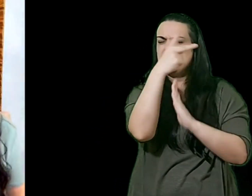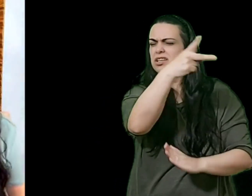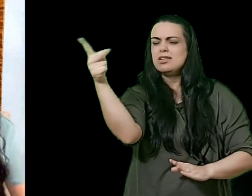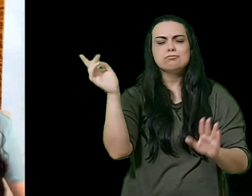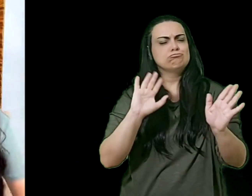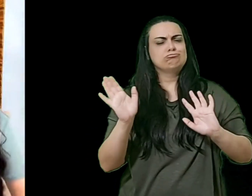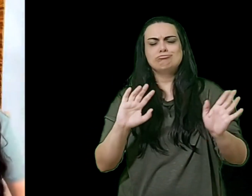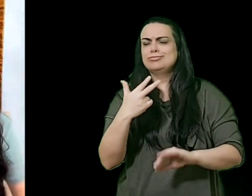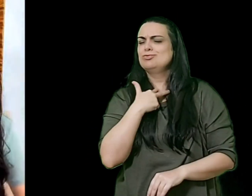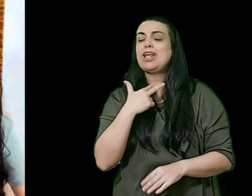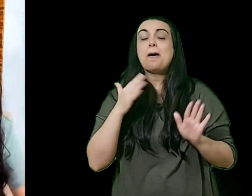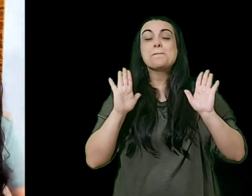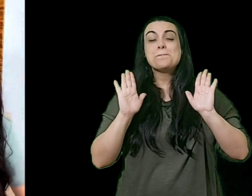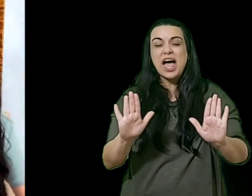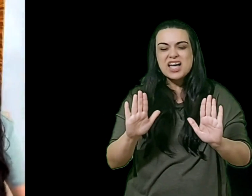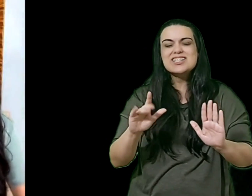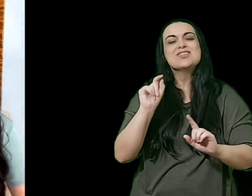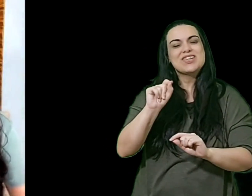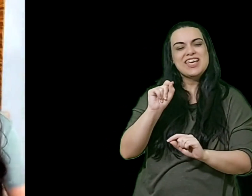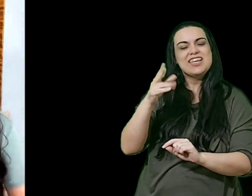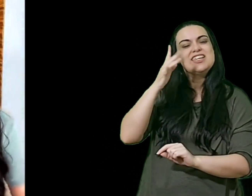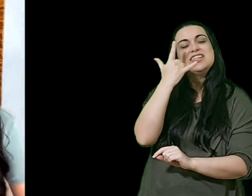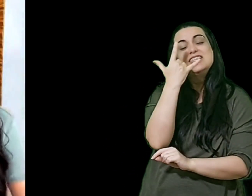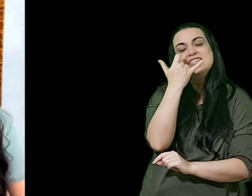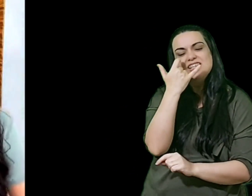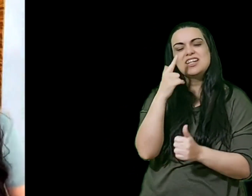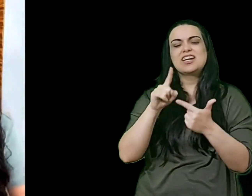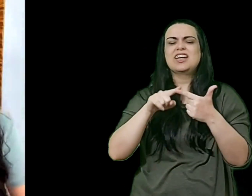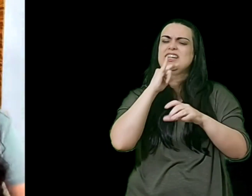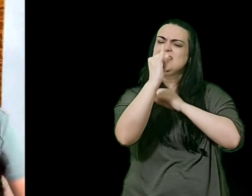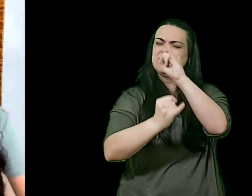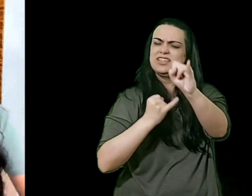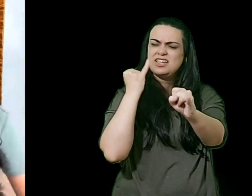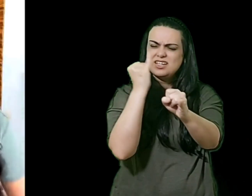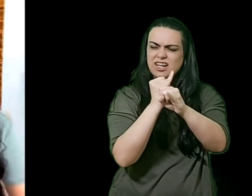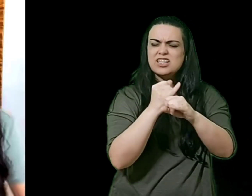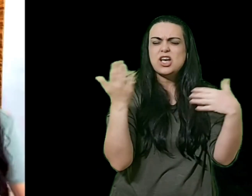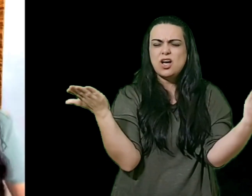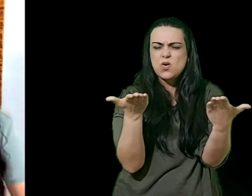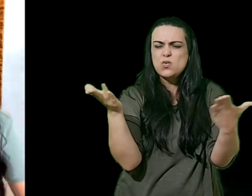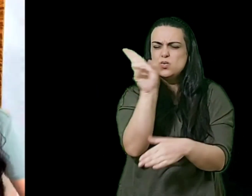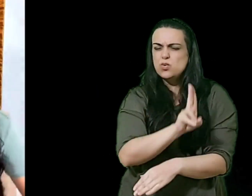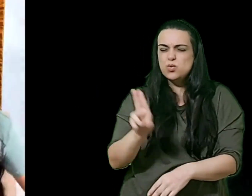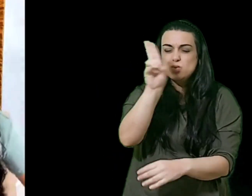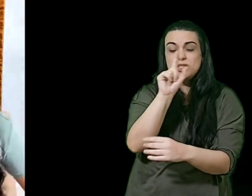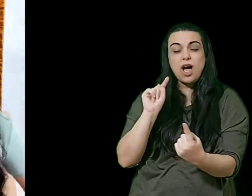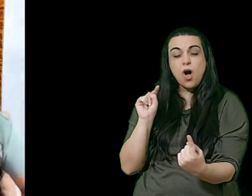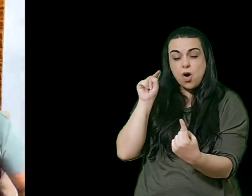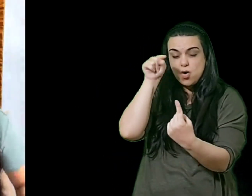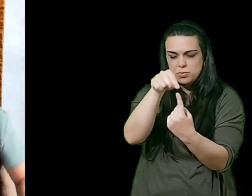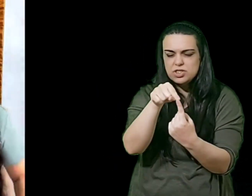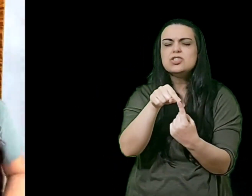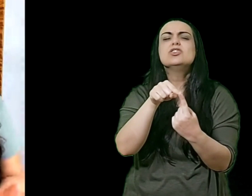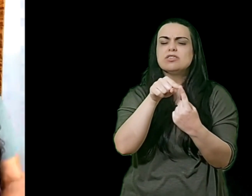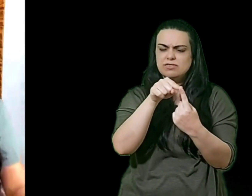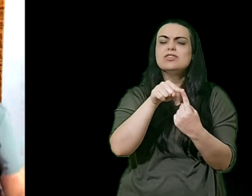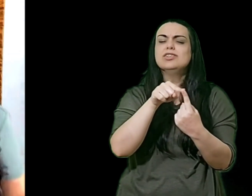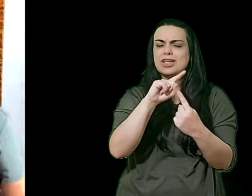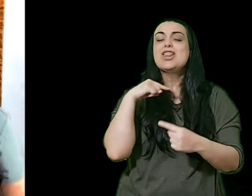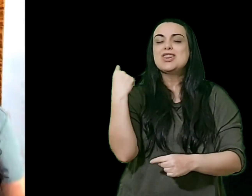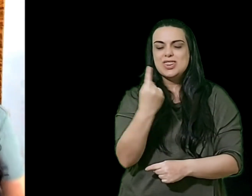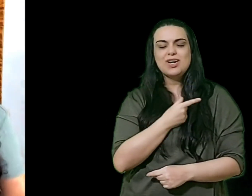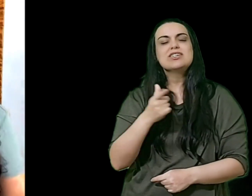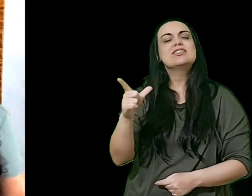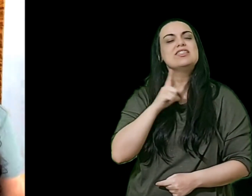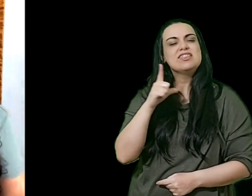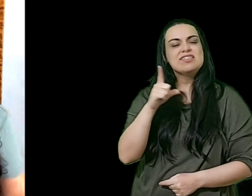agora. Mas através do Instagram, através da internet, que está sendo usado agora com propósito, e isso